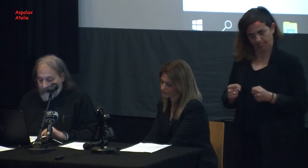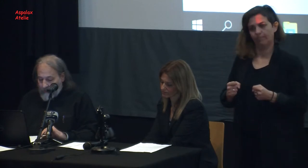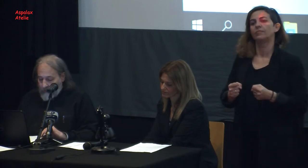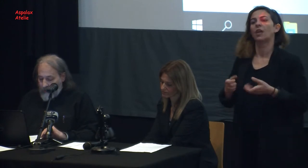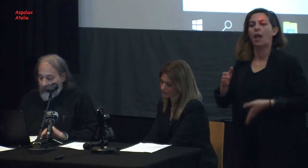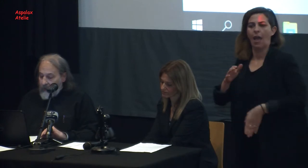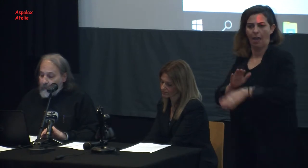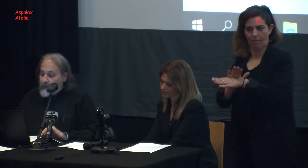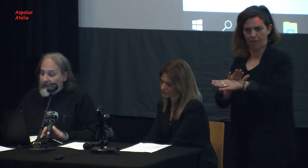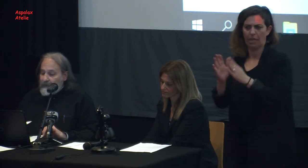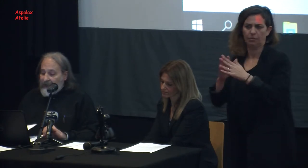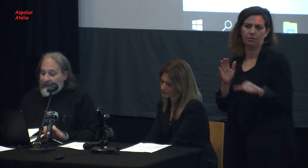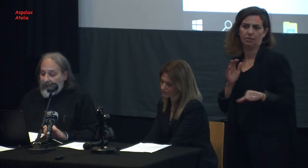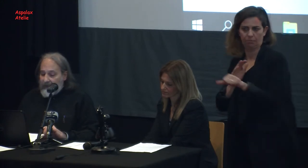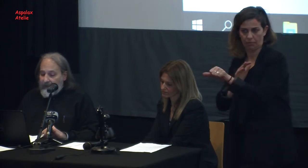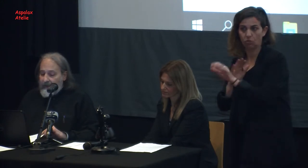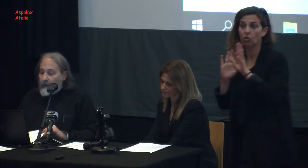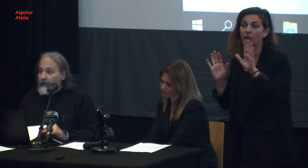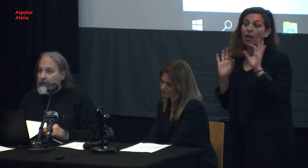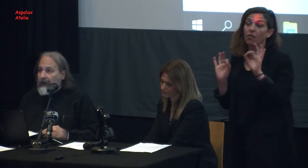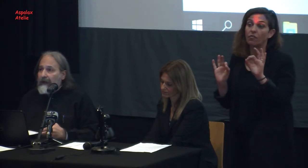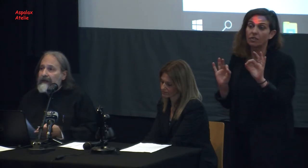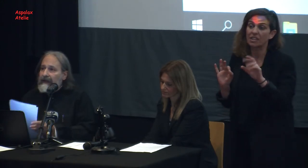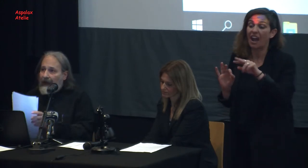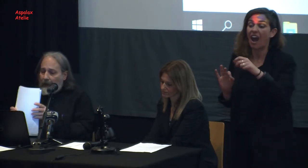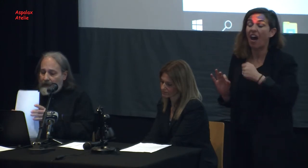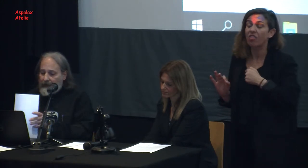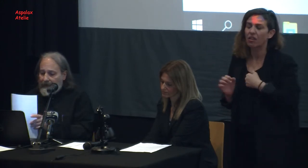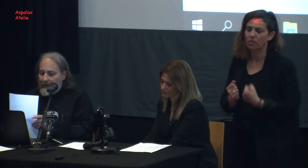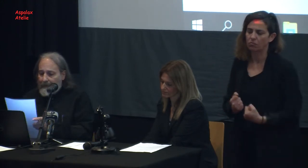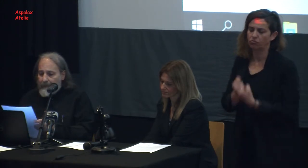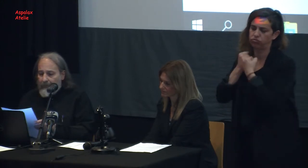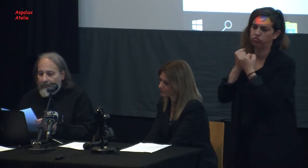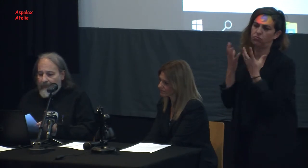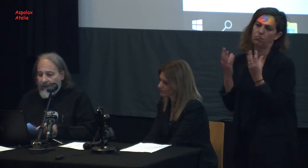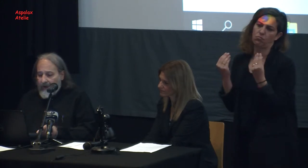τις συζύγους του που μου συμπαραστάθηκαν όσο κανείς άλλος.